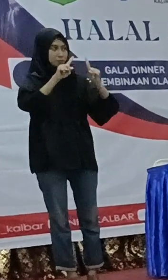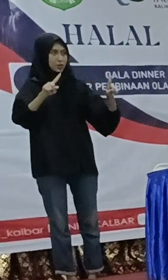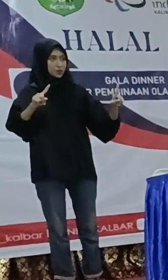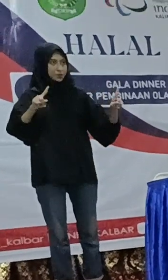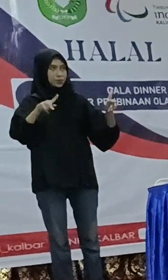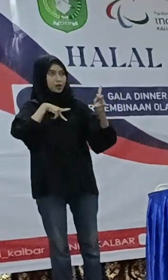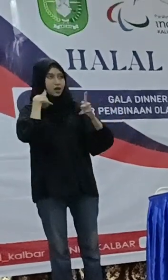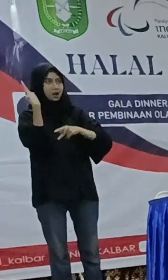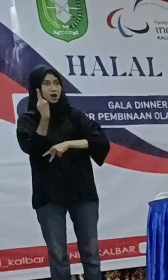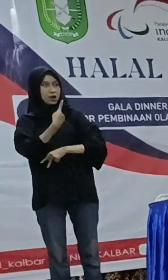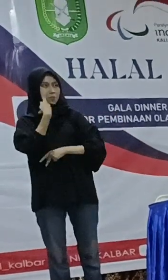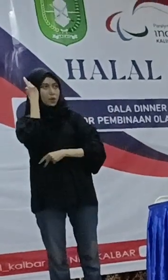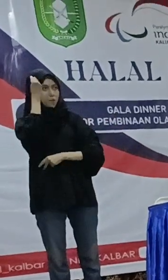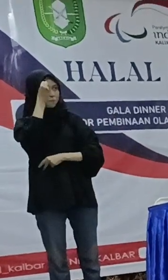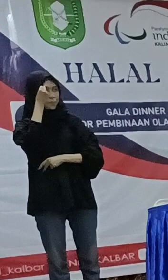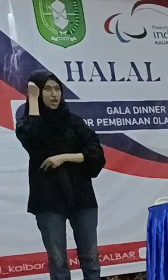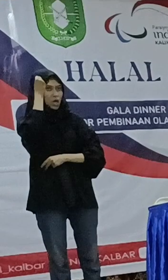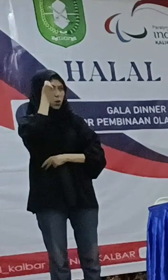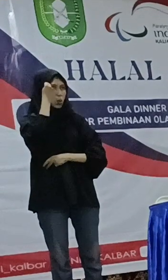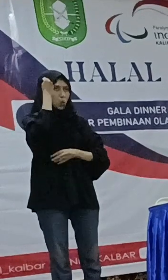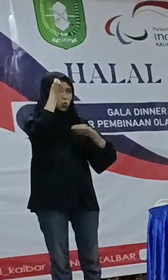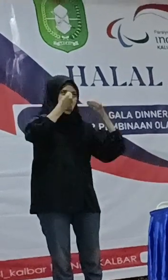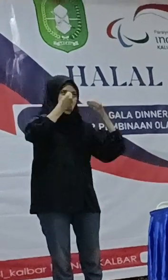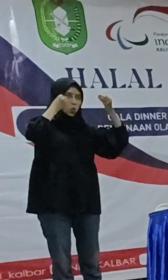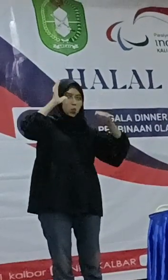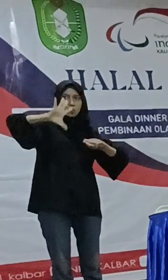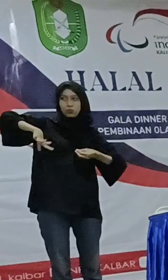dana. Bingung di pusat